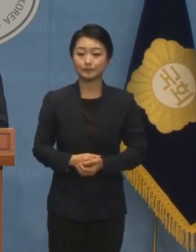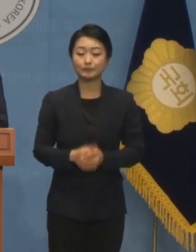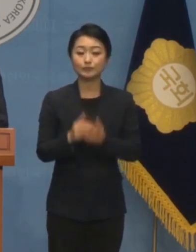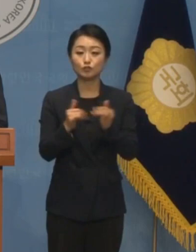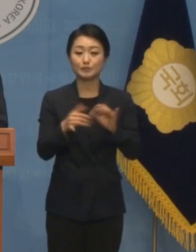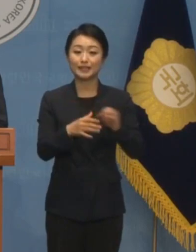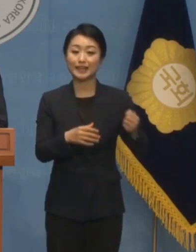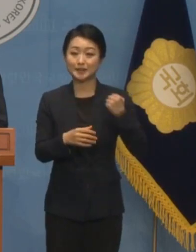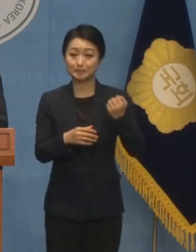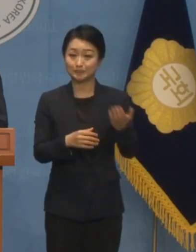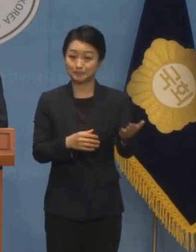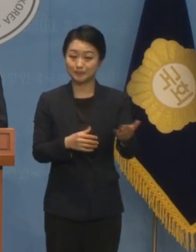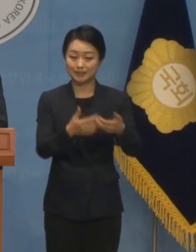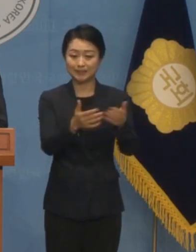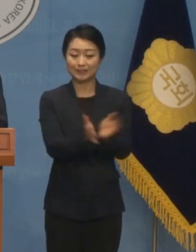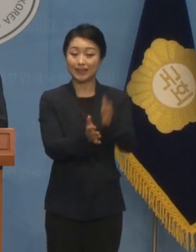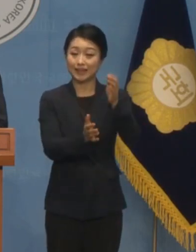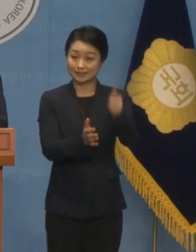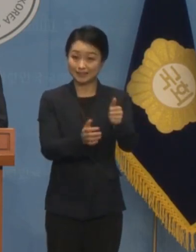국민의힘의